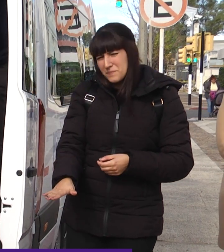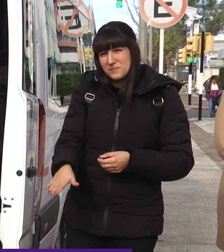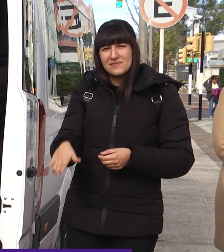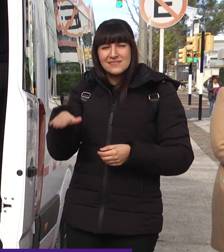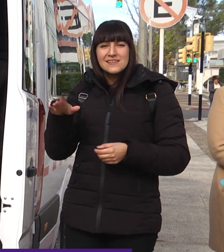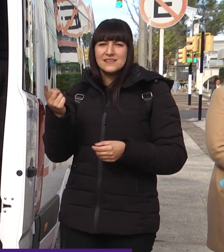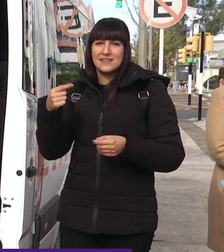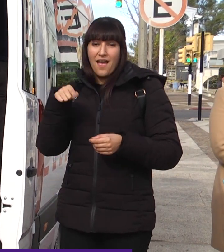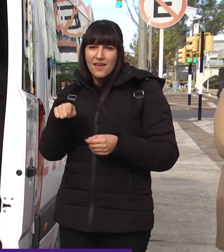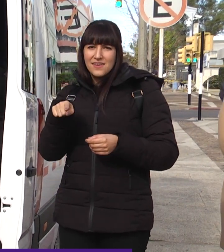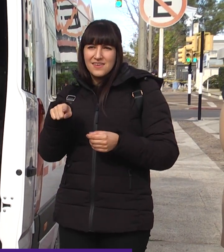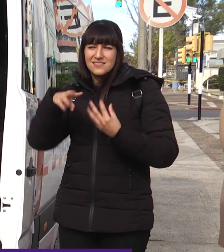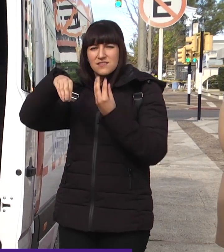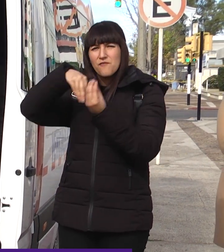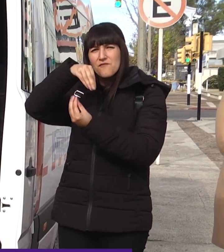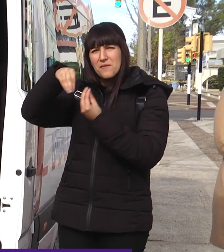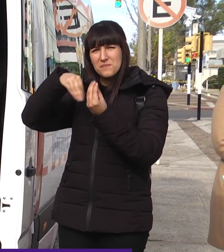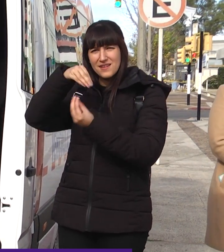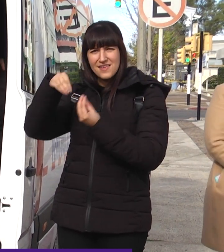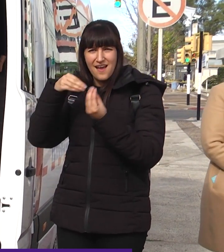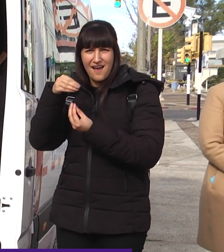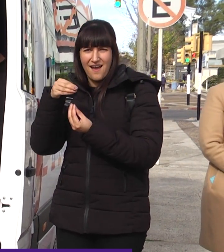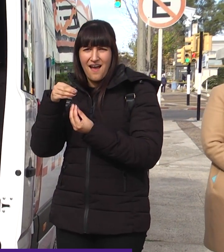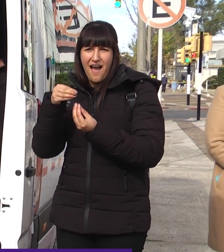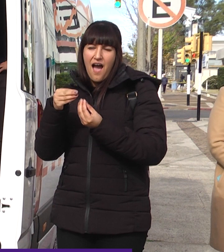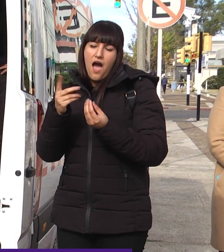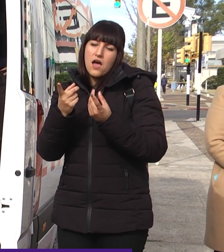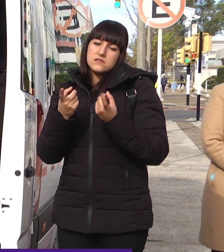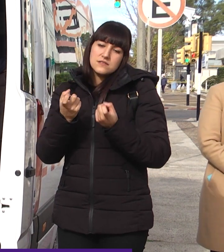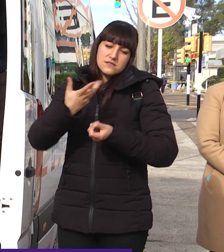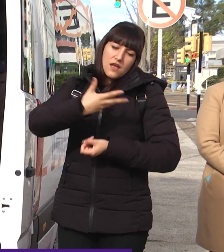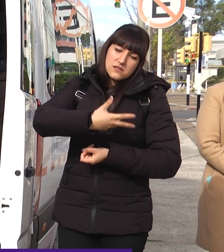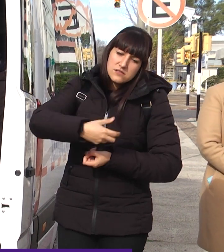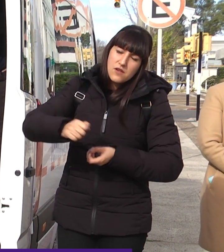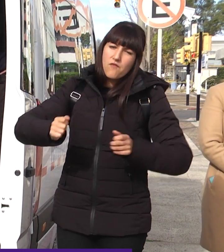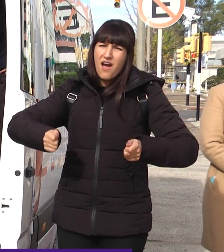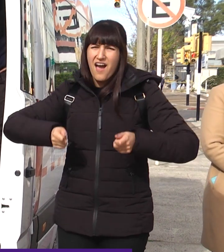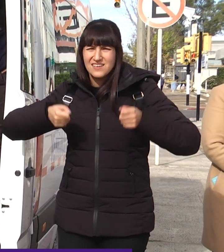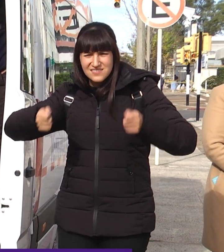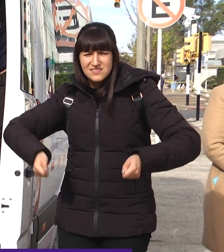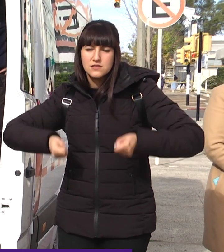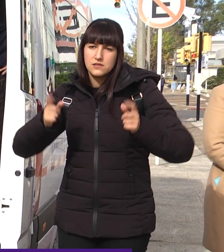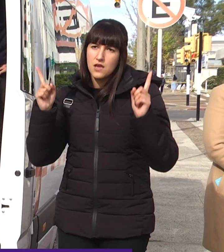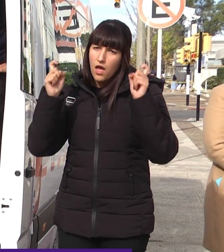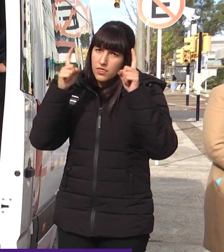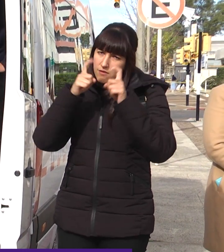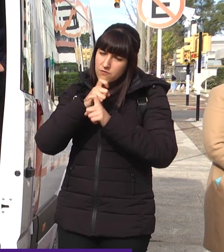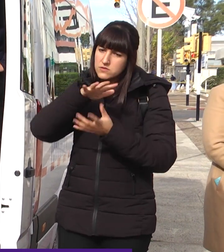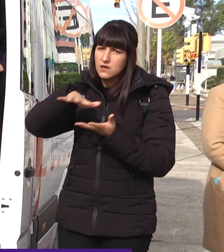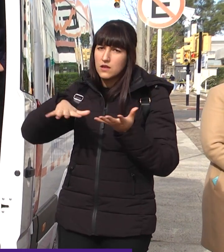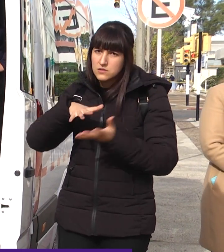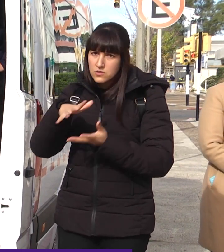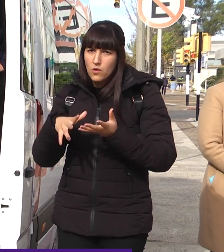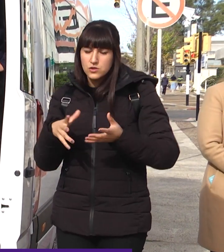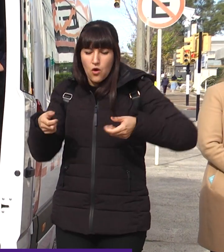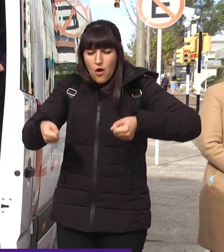también el hecho de de la familia tener que acarrear con la Silla un montón de elementos que a veces el cuerpo no da No sí la Silla